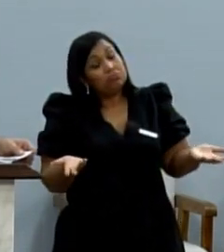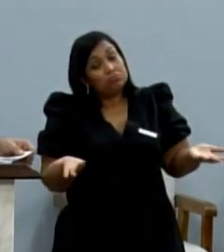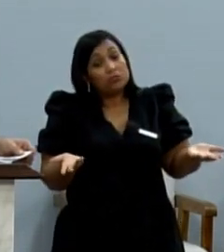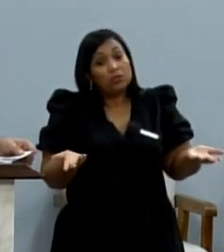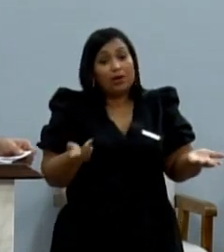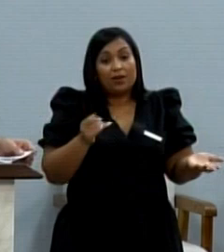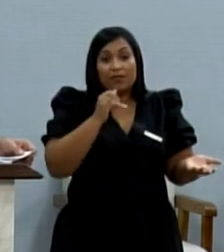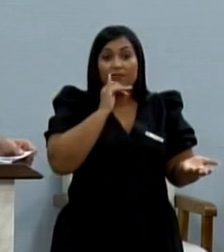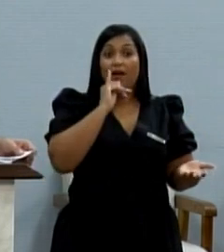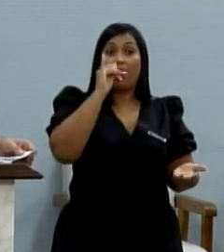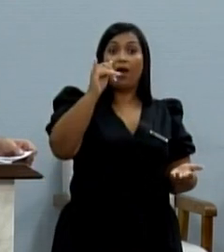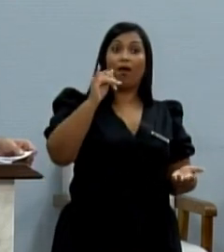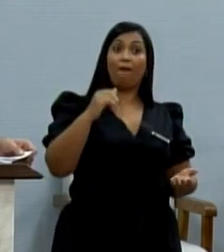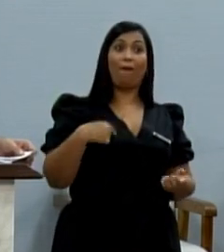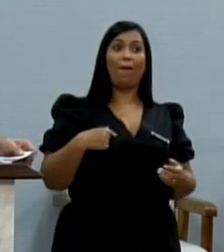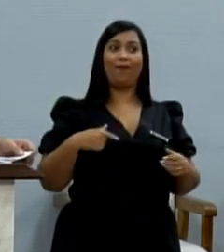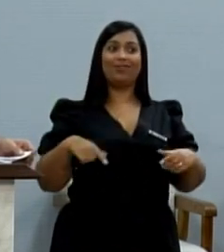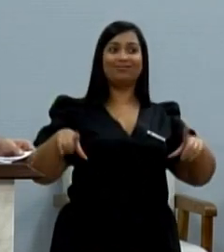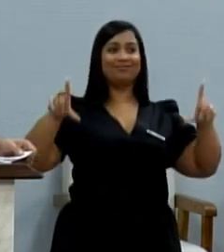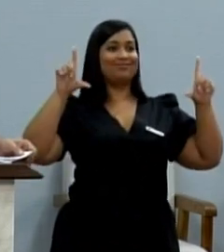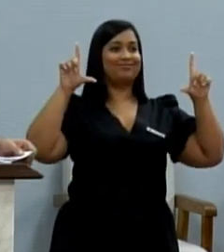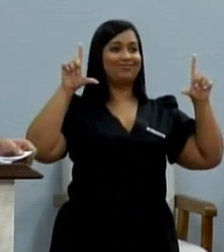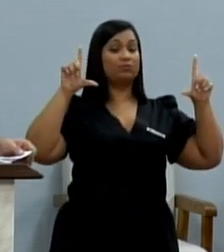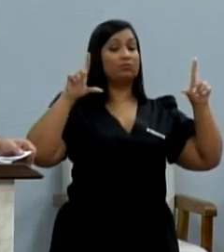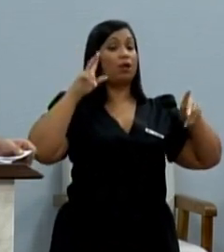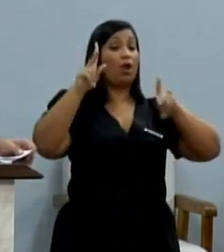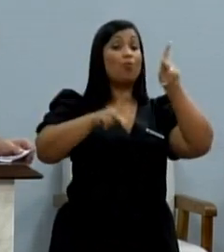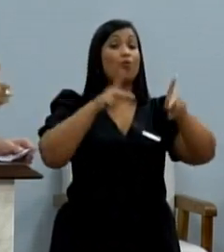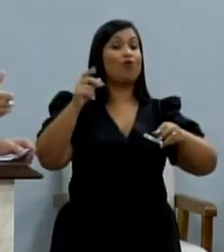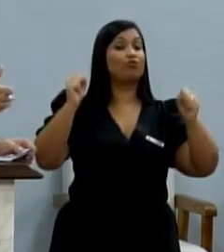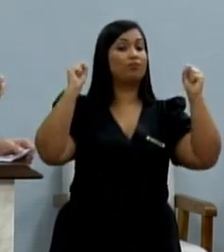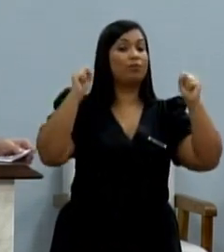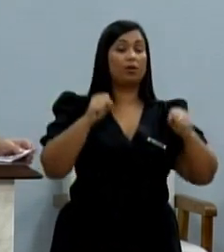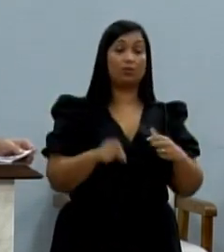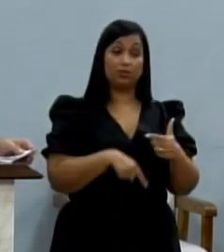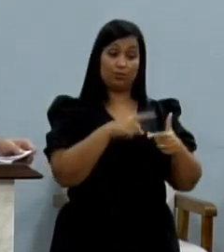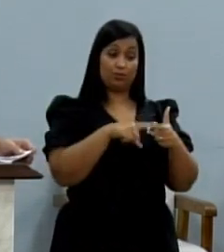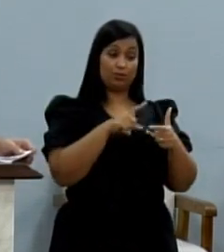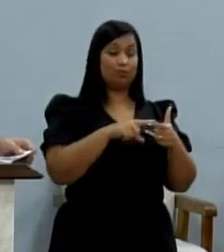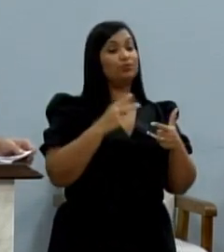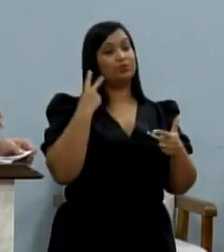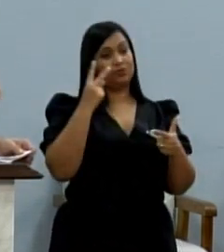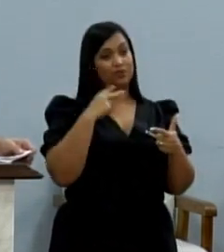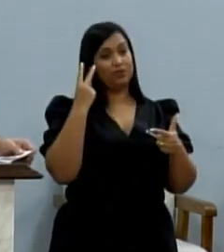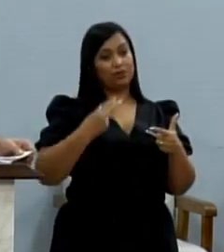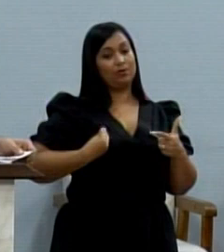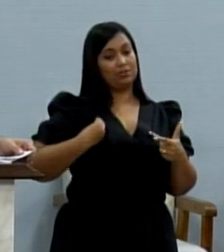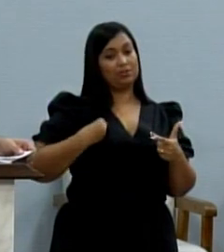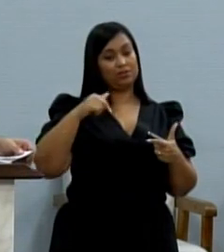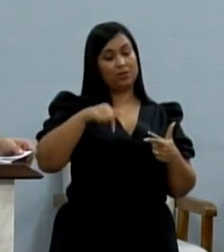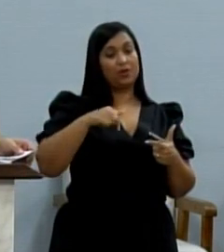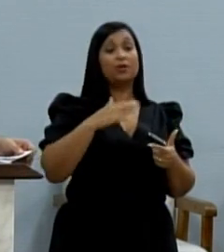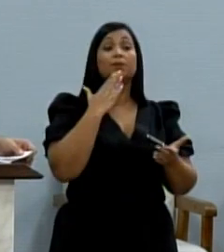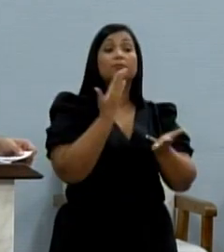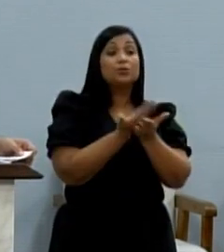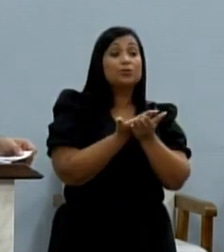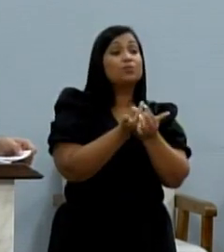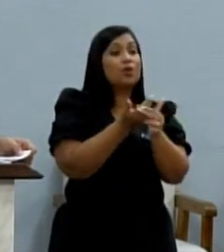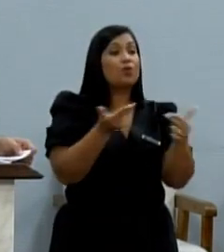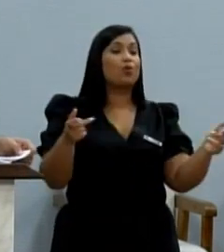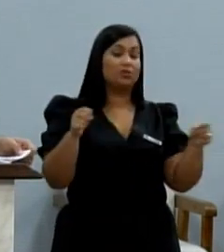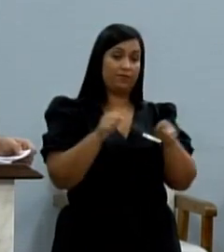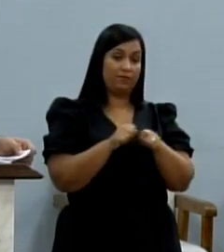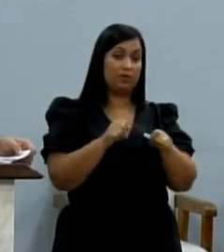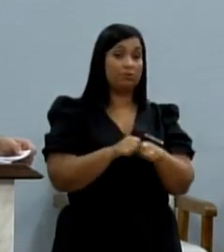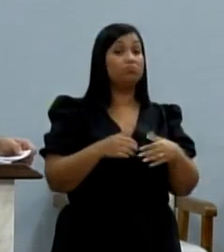levantar o troféu para comemorar primeiramente quem comemora é o povo e em segundo plano os vereadores que estão intervindo para que algo seja feito